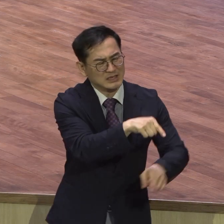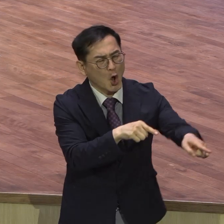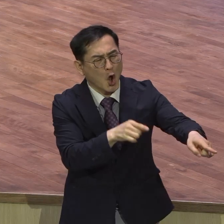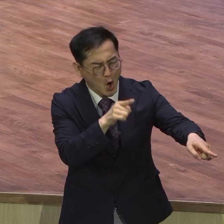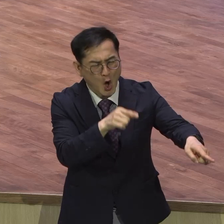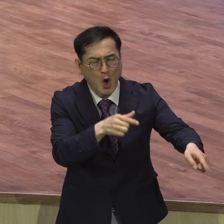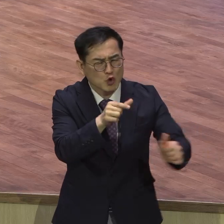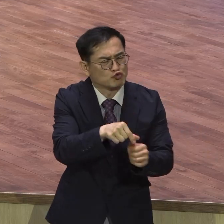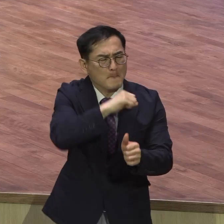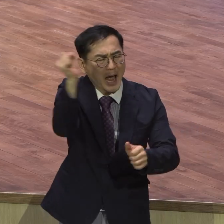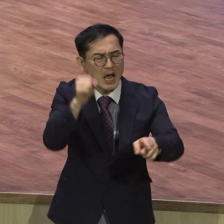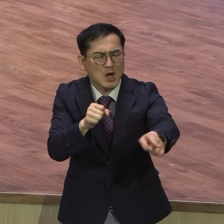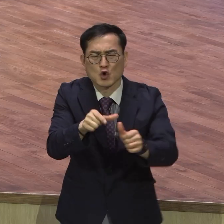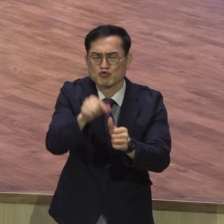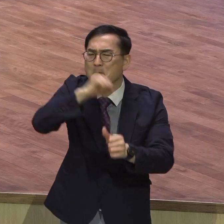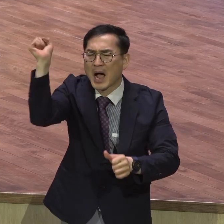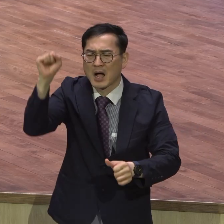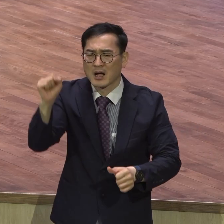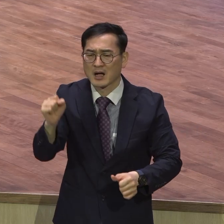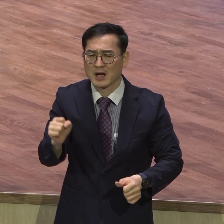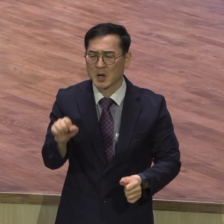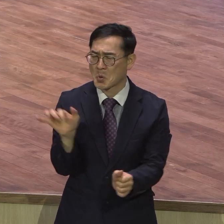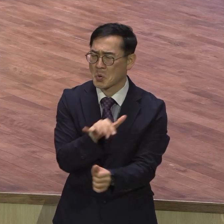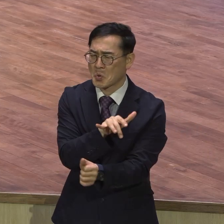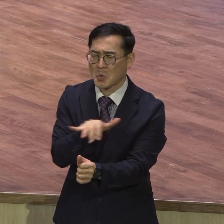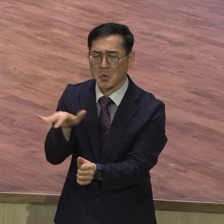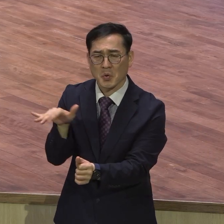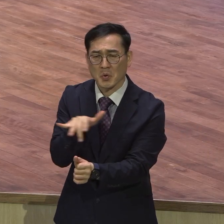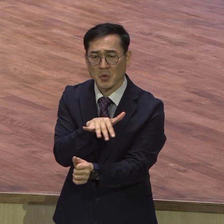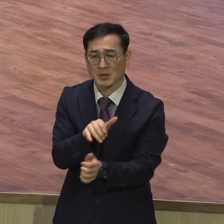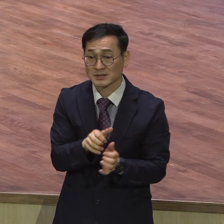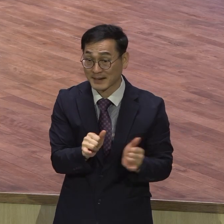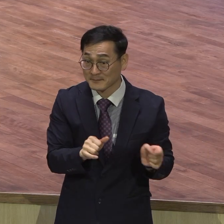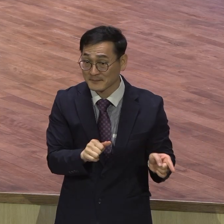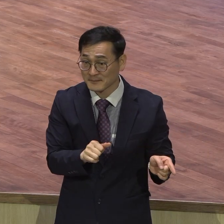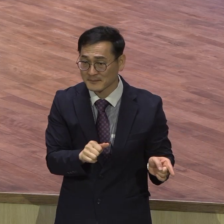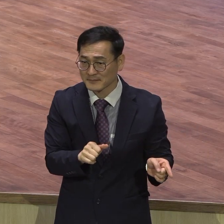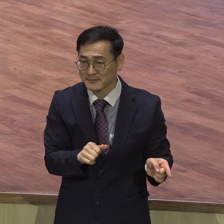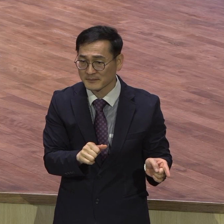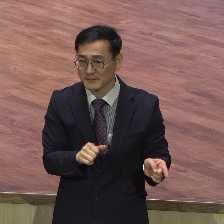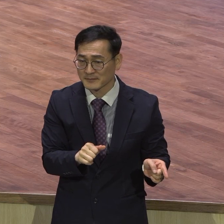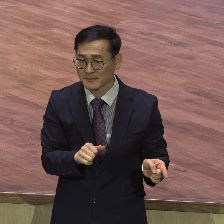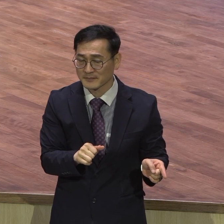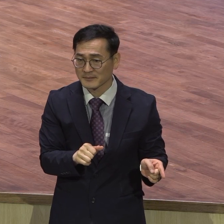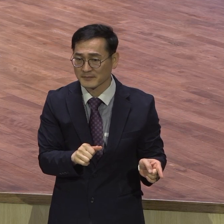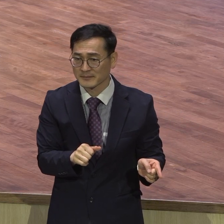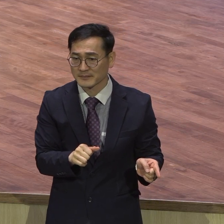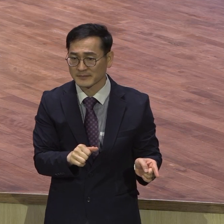설령 하늘에서 온 천사를 할지라도 절주를 받을 것이다 그랬어요.